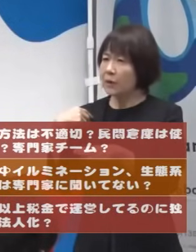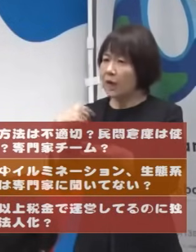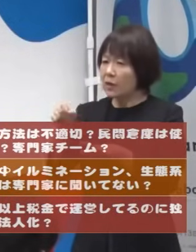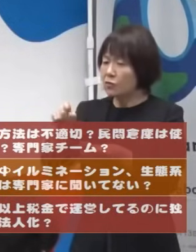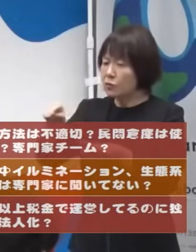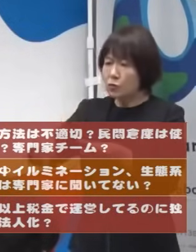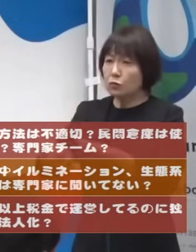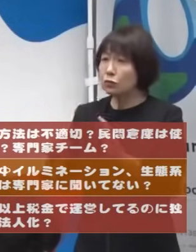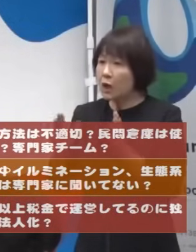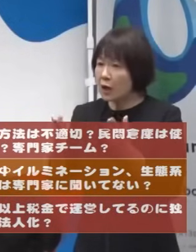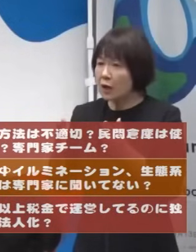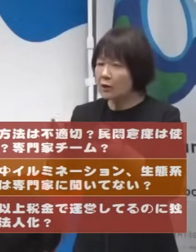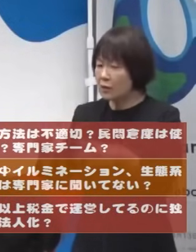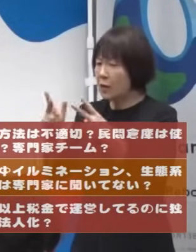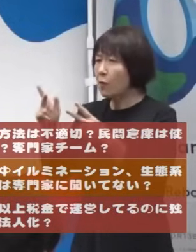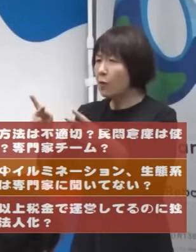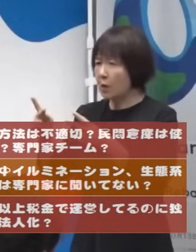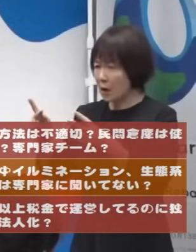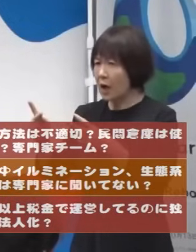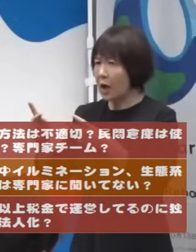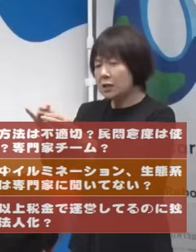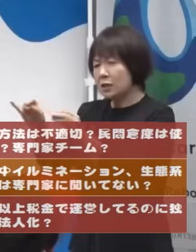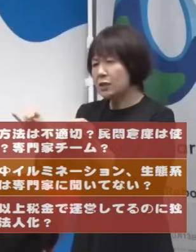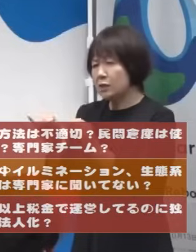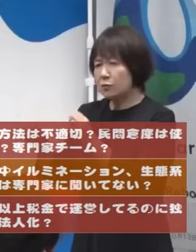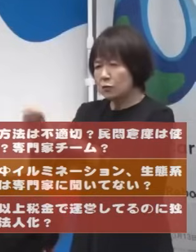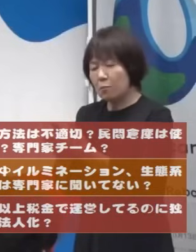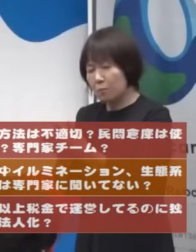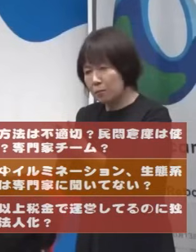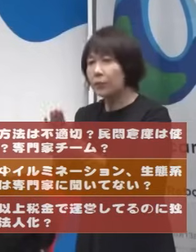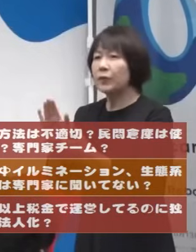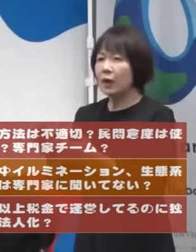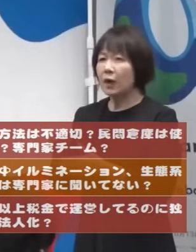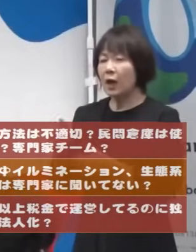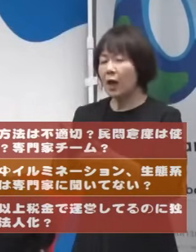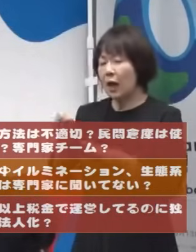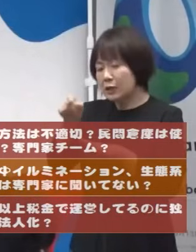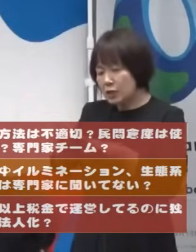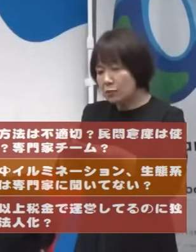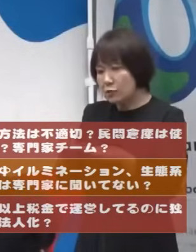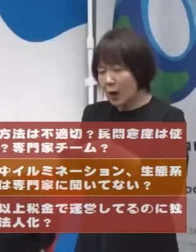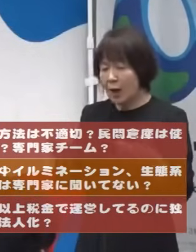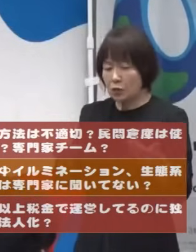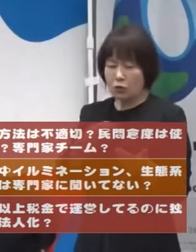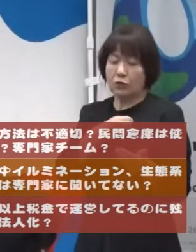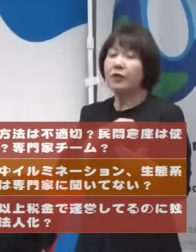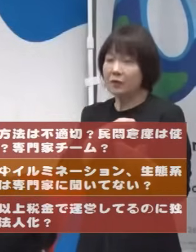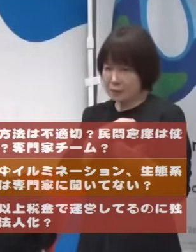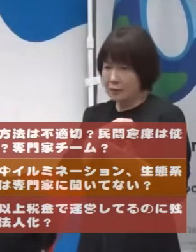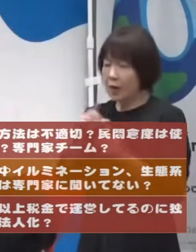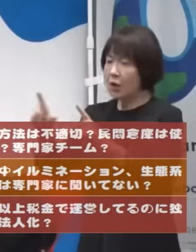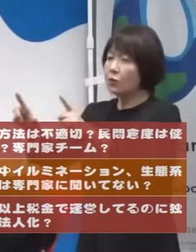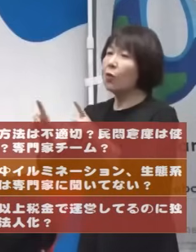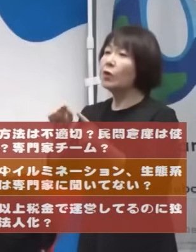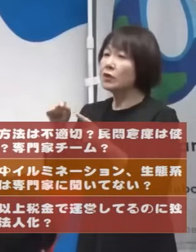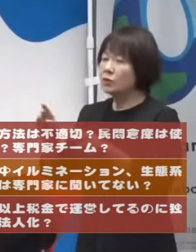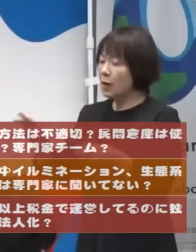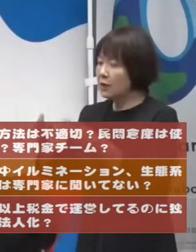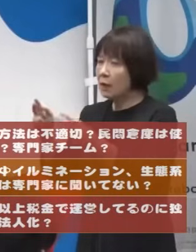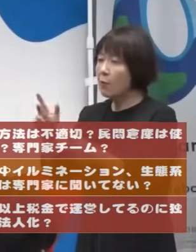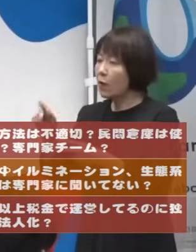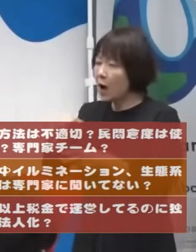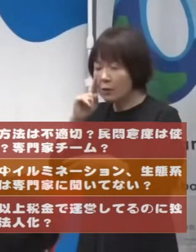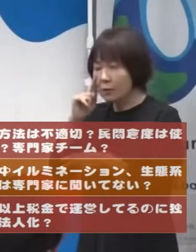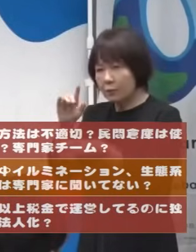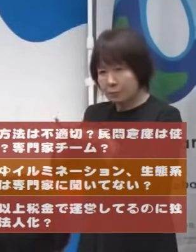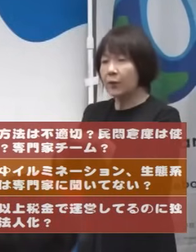事務局がないと専門家チームなかなか回らないので、事務局は府の職員で作って、専門家チーム自身の答申はもう専門家の